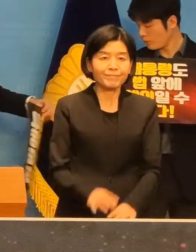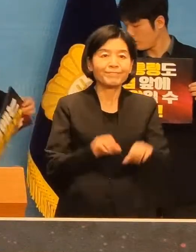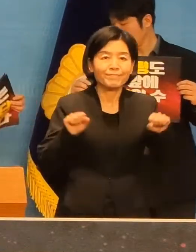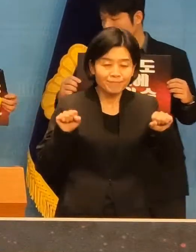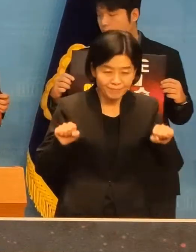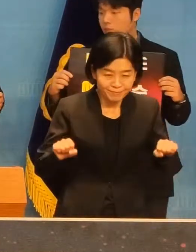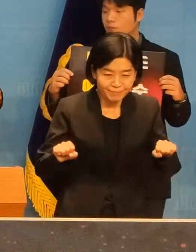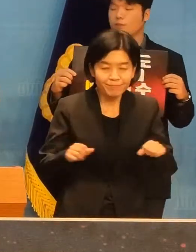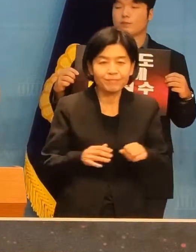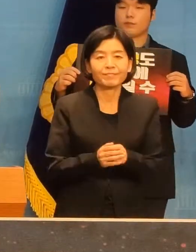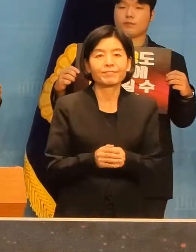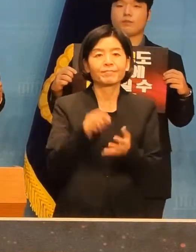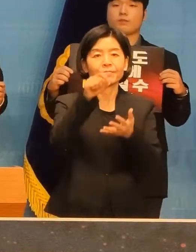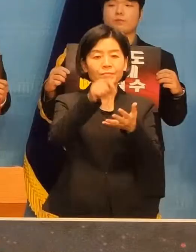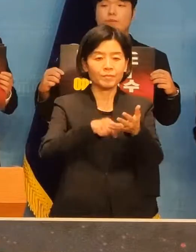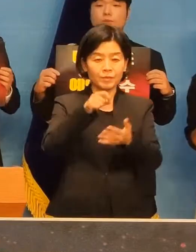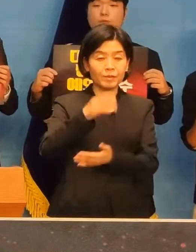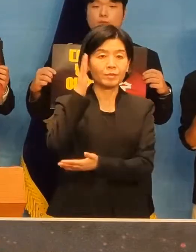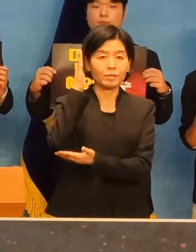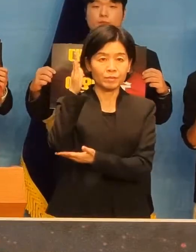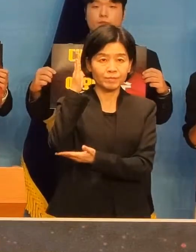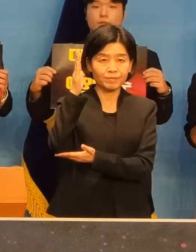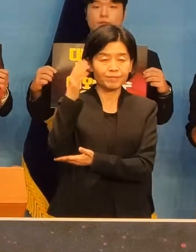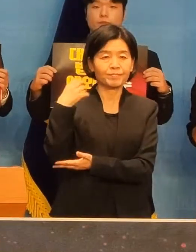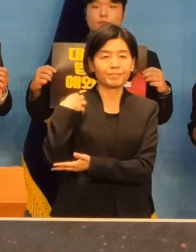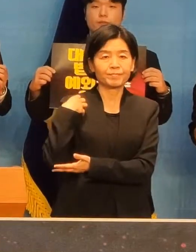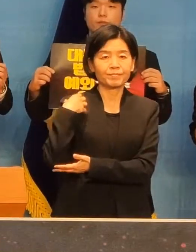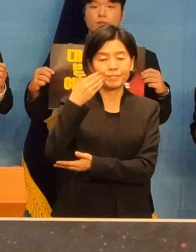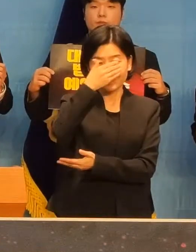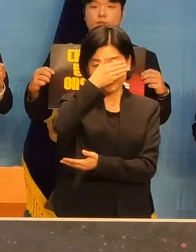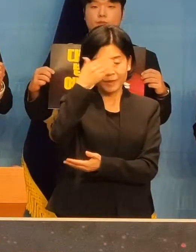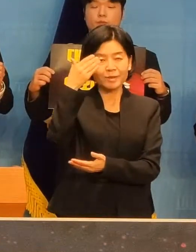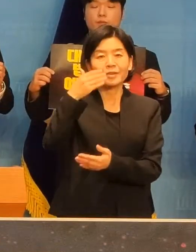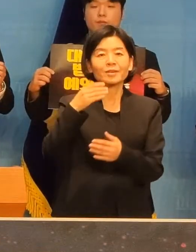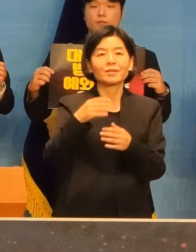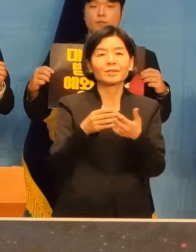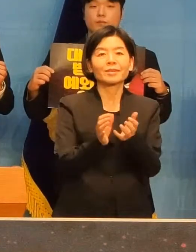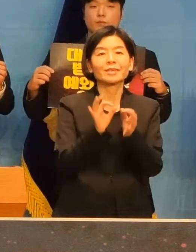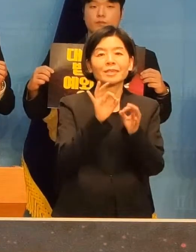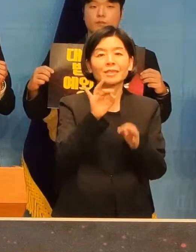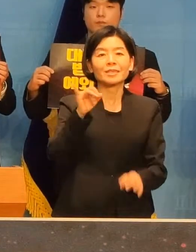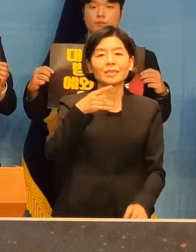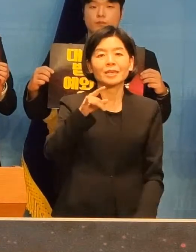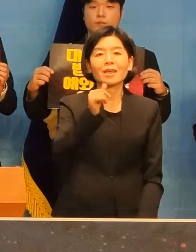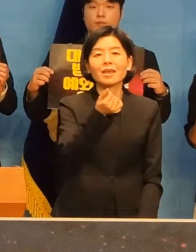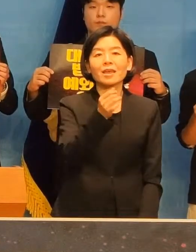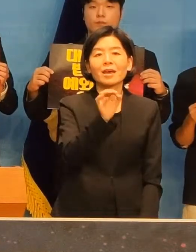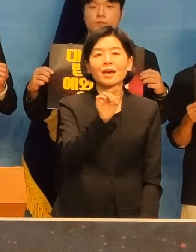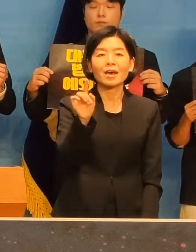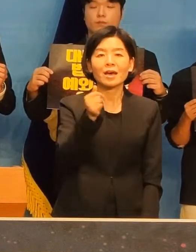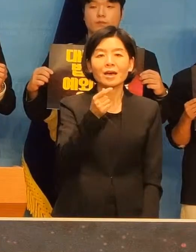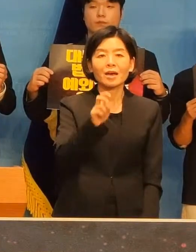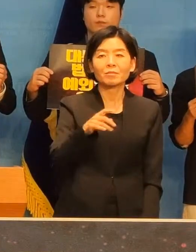안녕하십니까. 성명서 낭독을 맡은 청년이데아의 함재환입니다.